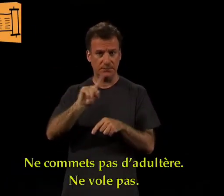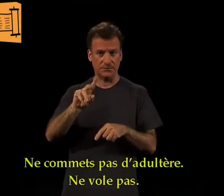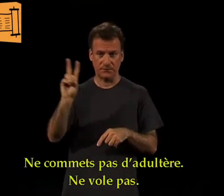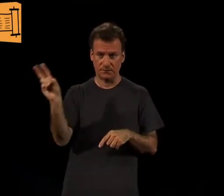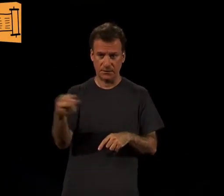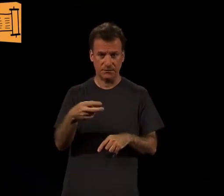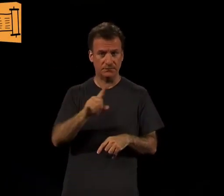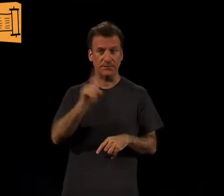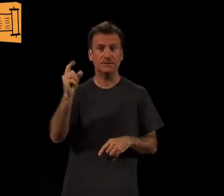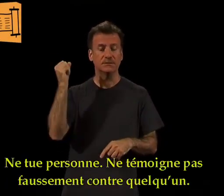pas, ne tue personne.